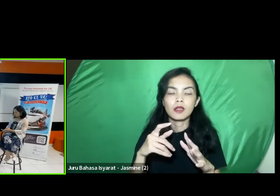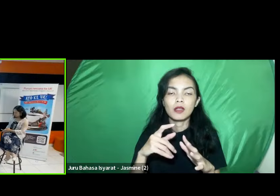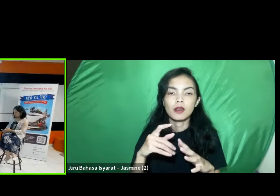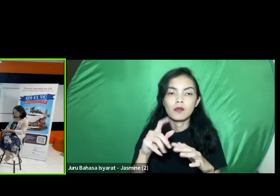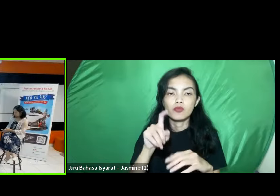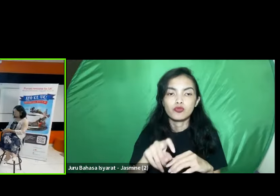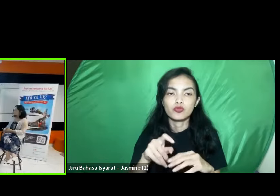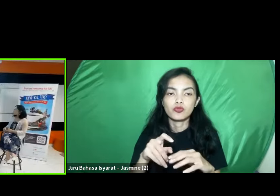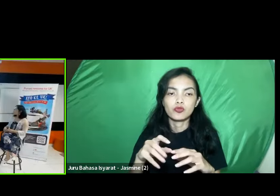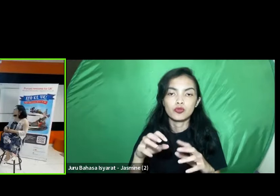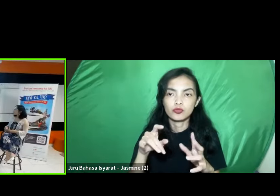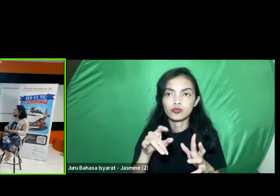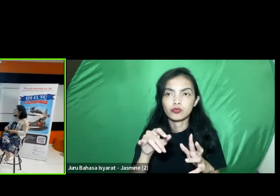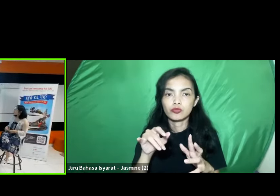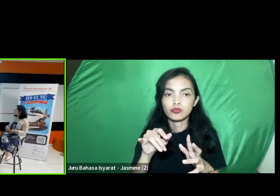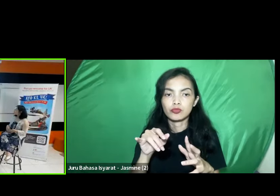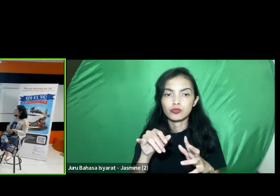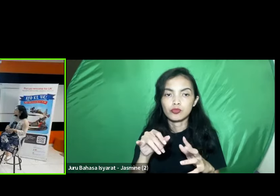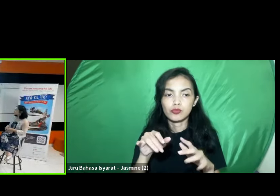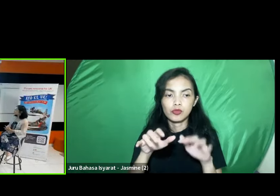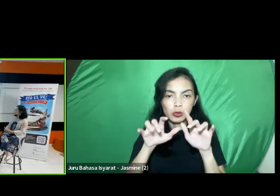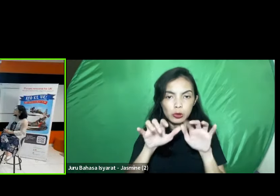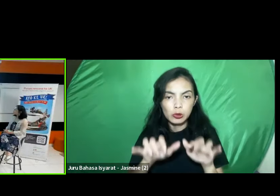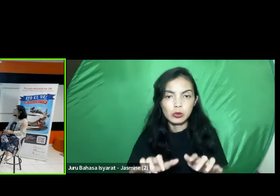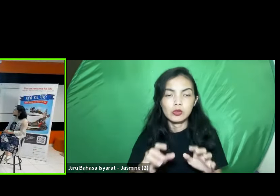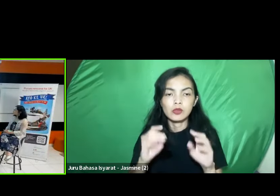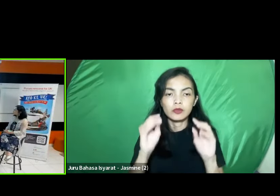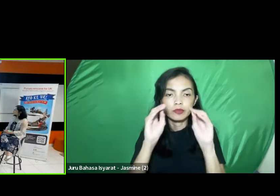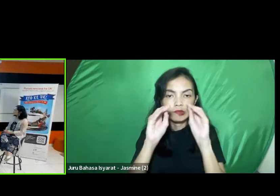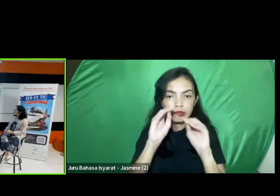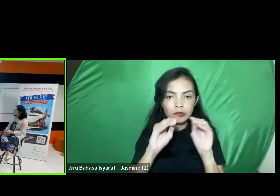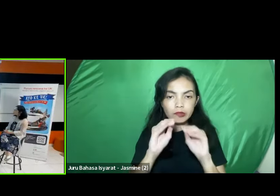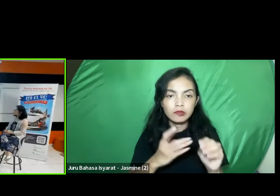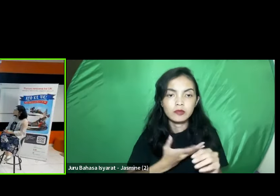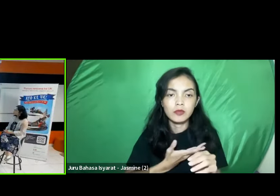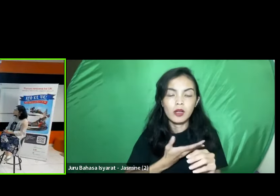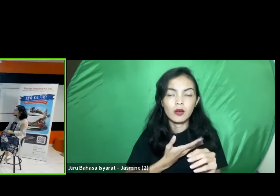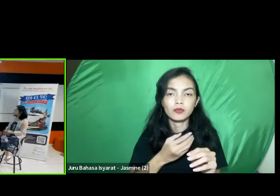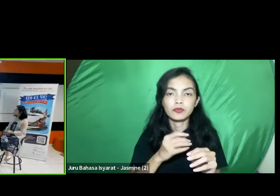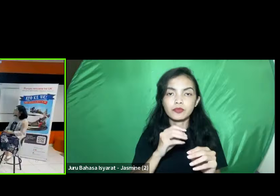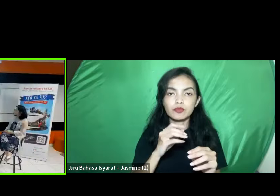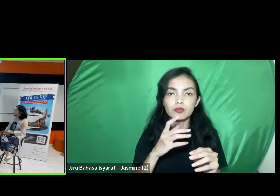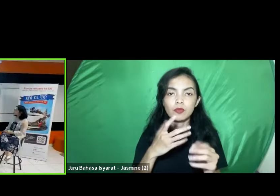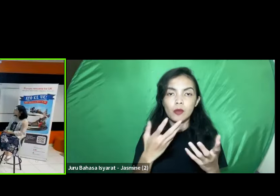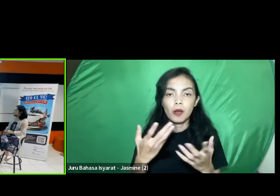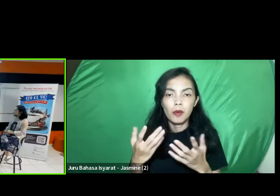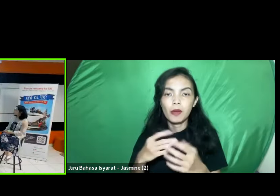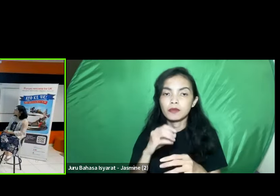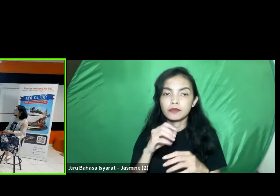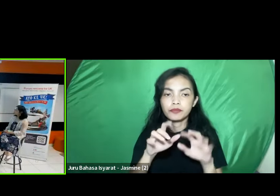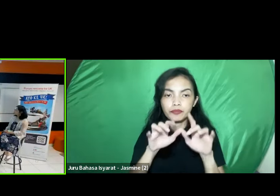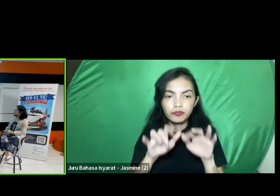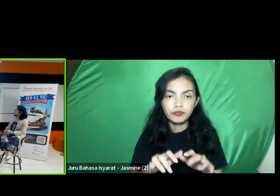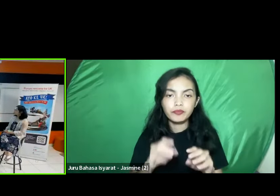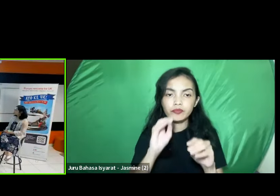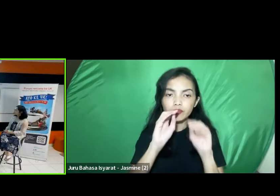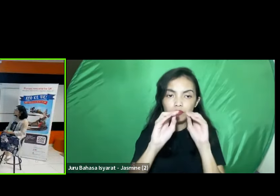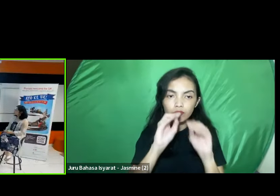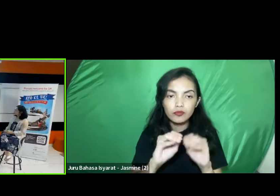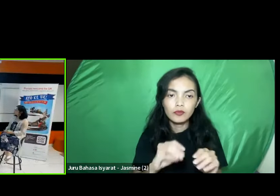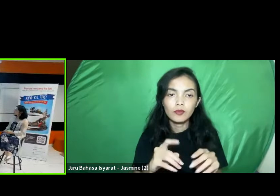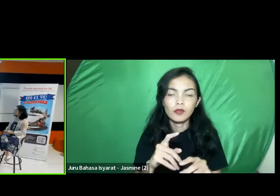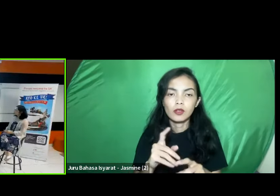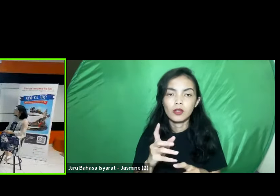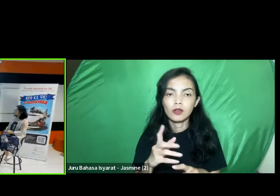selama Waktu itu saya merangkum jawaban saya apa apa yang ingin saya berikan itu saya mikir kalau misal saya Cum ngadu-adu pintar